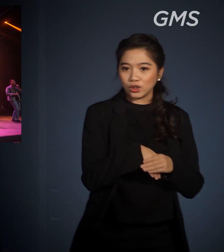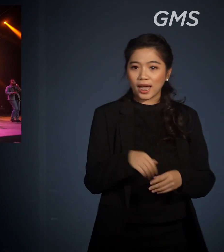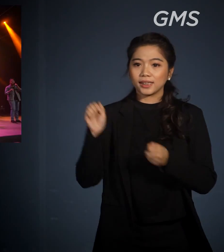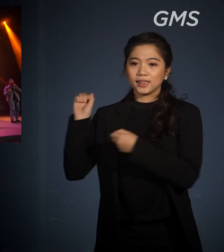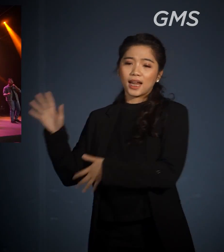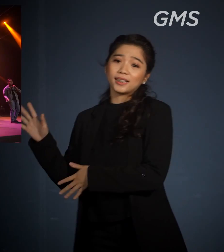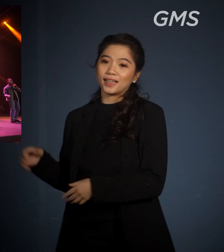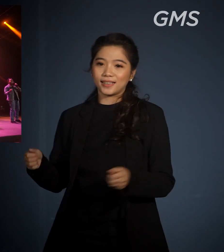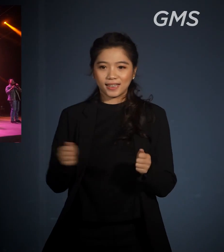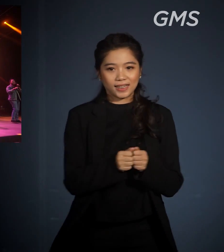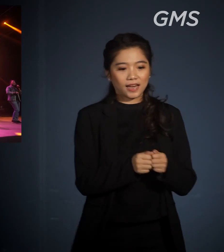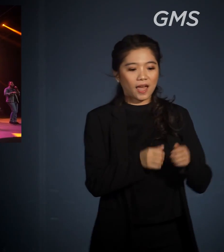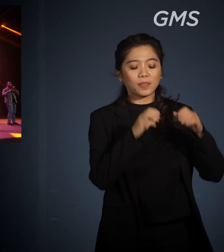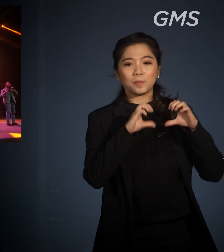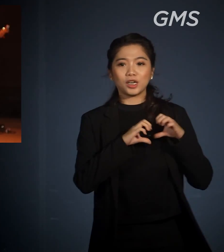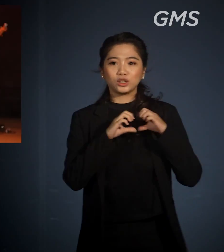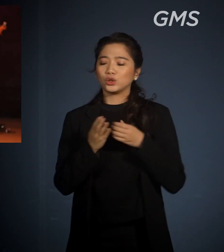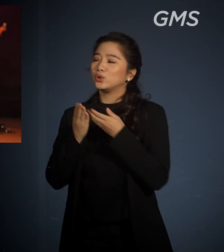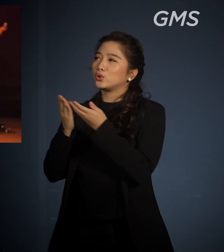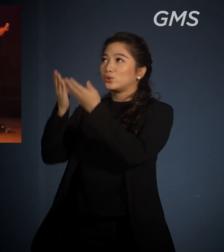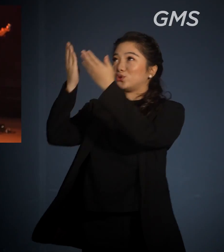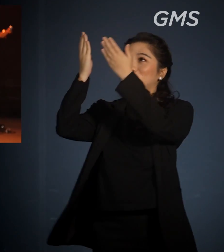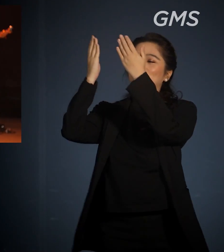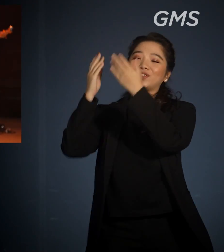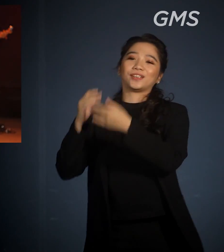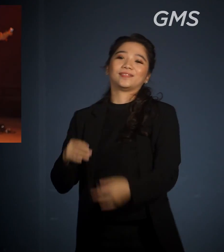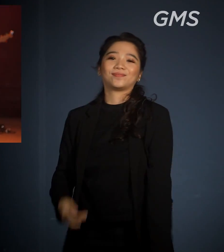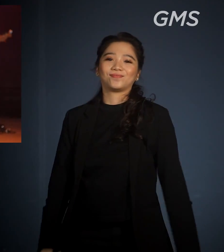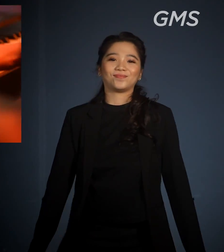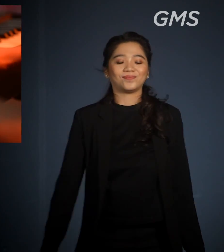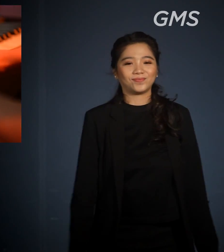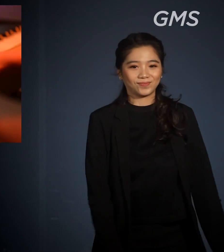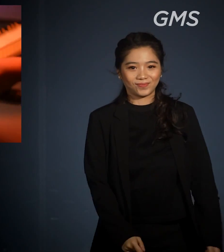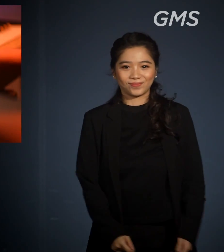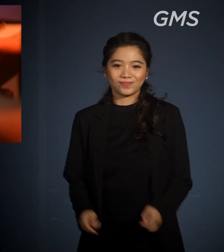Masuk hadiratnya dengan hati bersyukur.